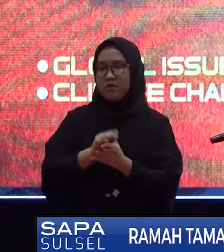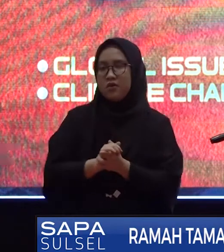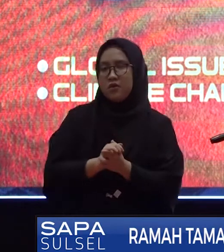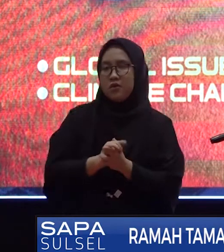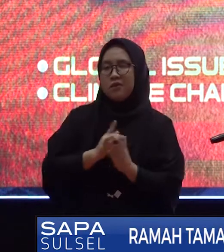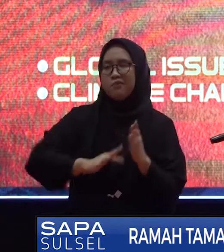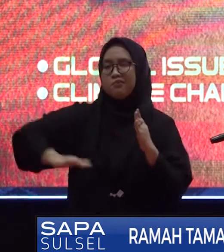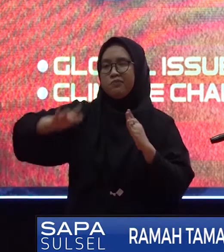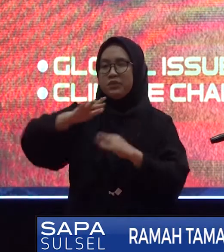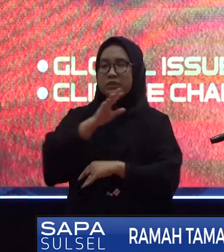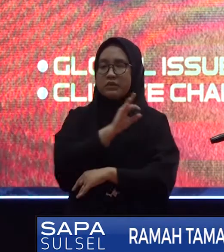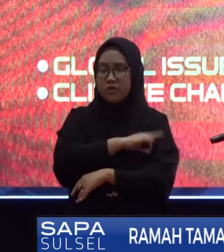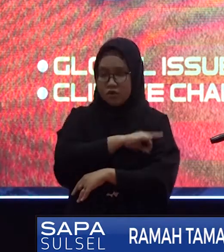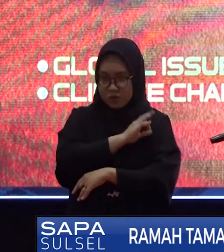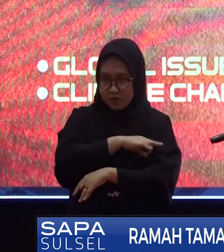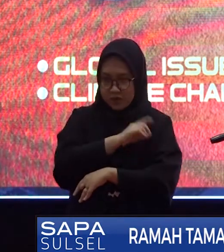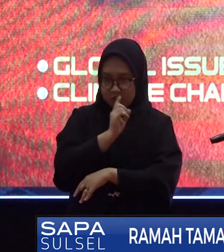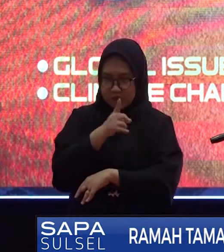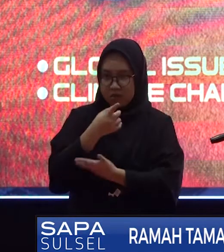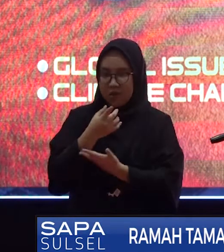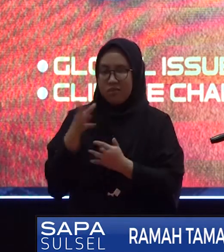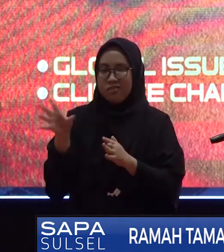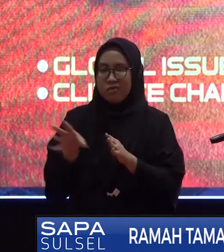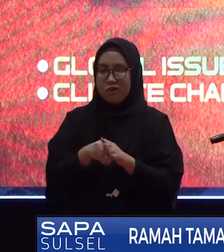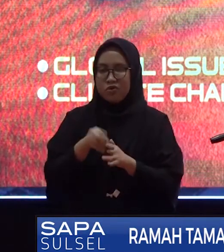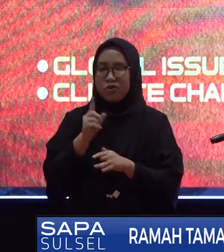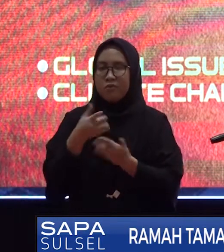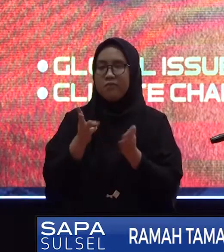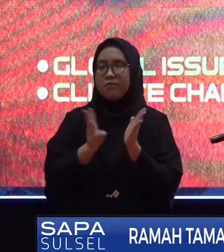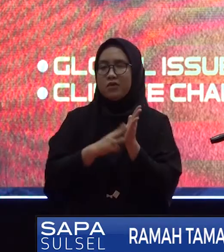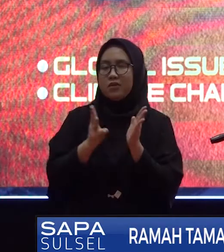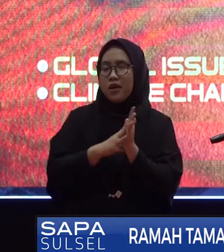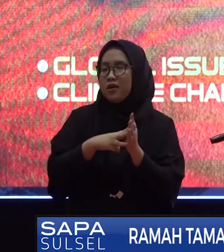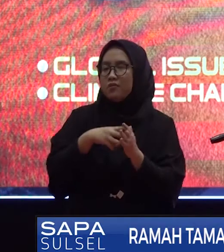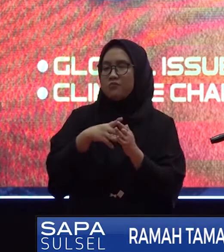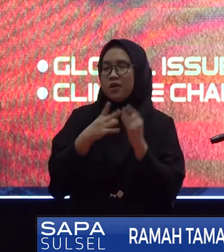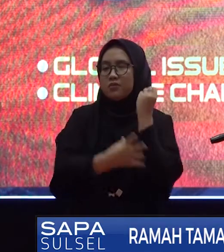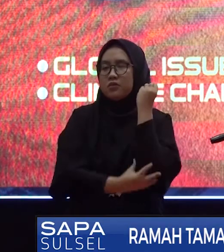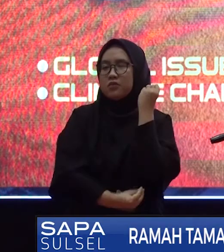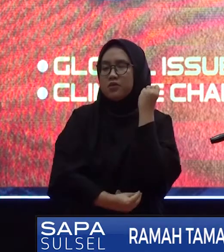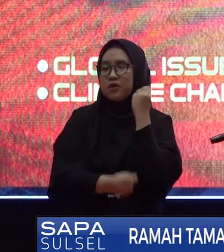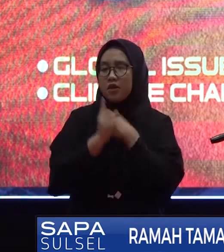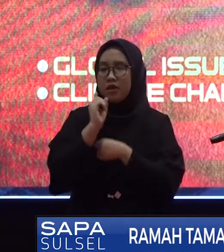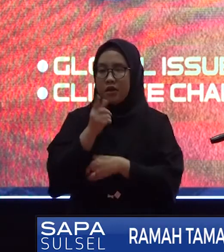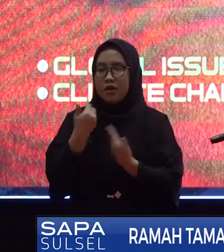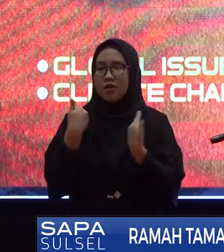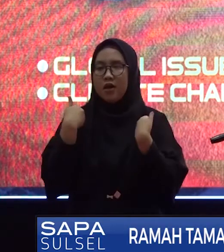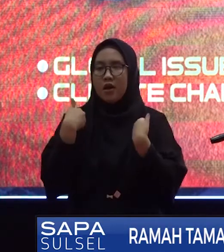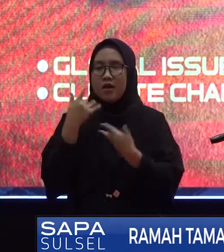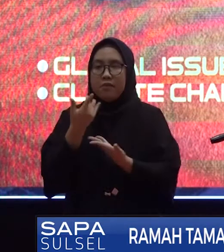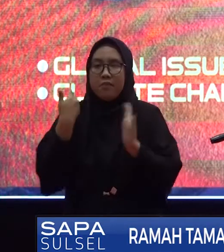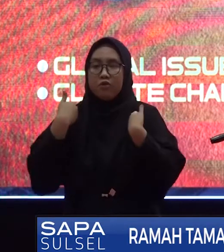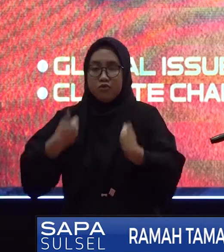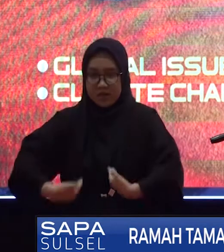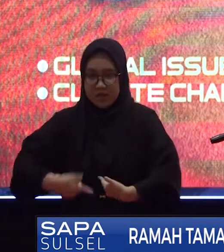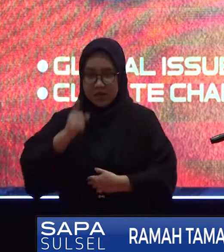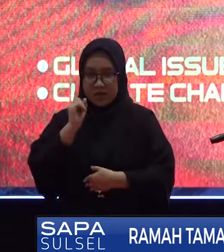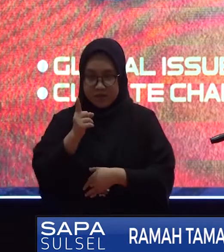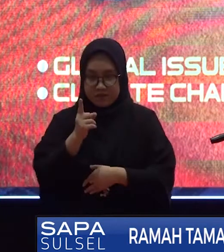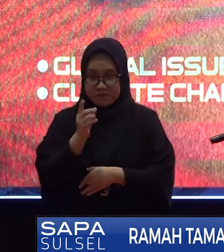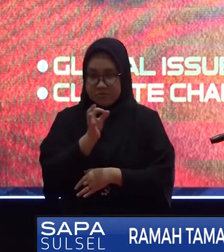bencana sosial dan termasuk di dalamnya adalah masalah kemiskinan yang diakibatkan oleh sumber daya manusia yang